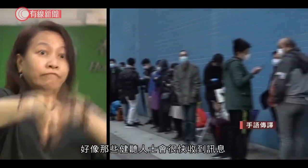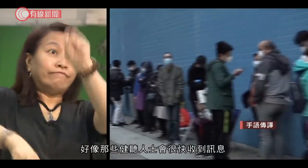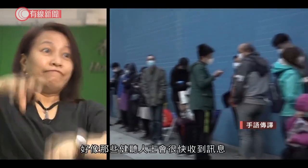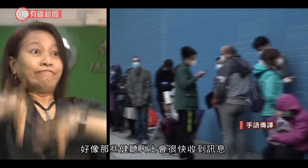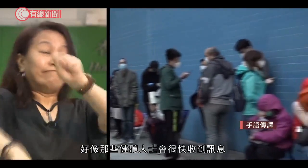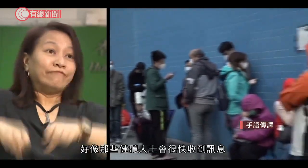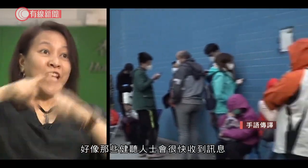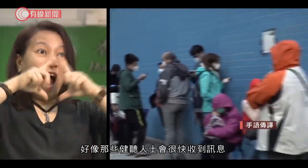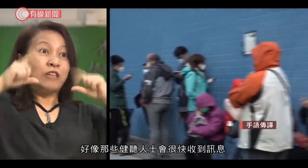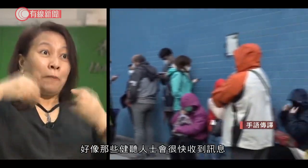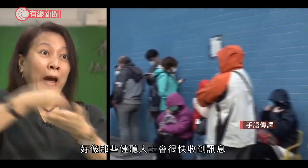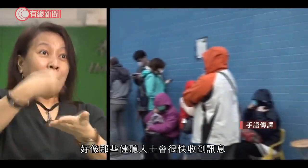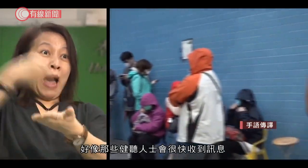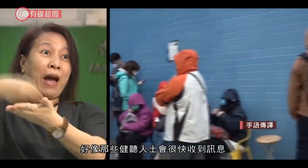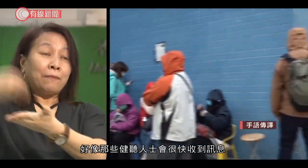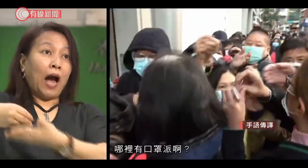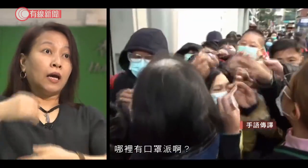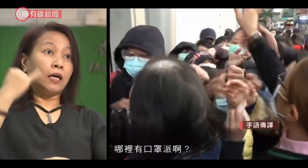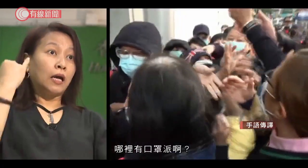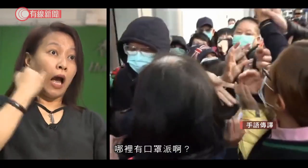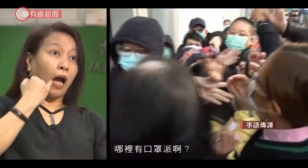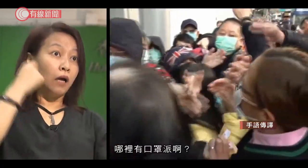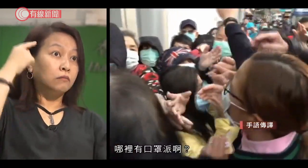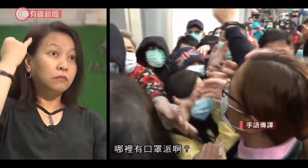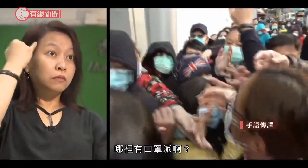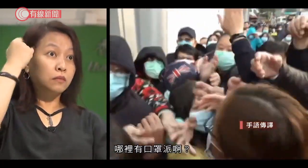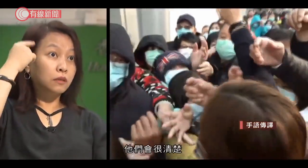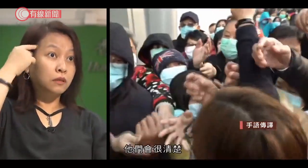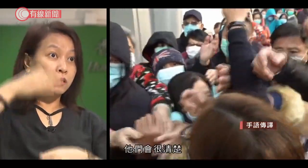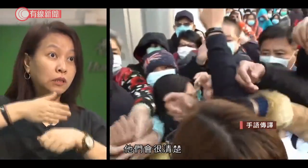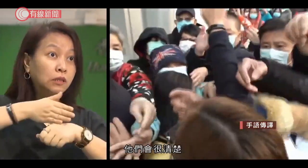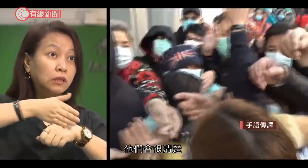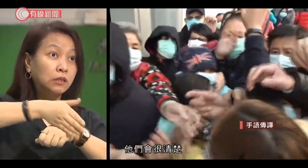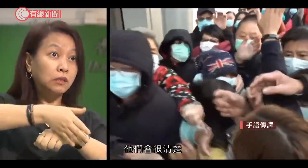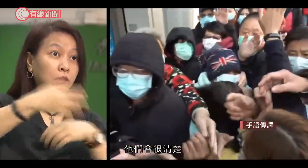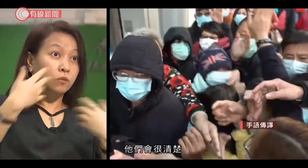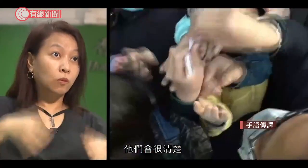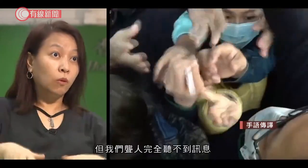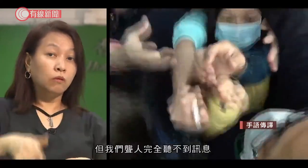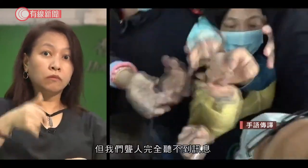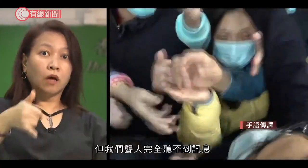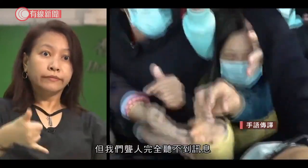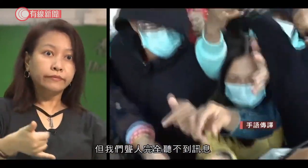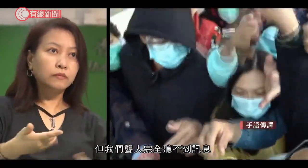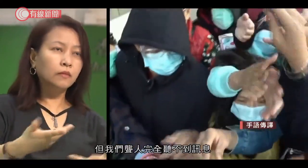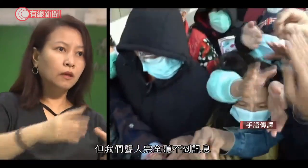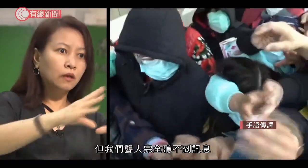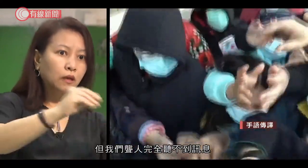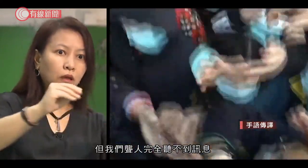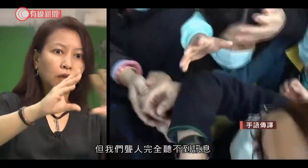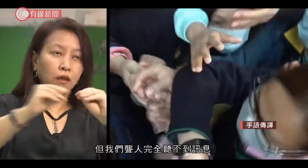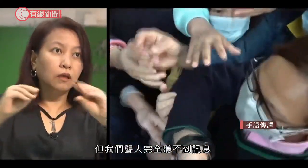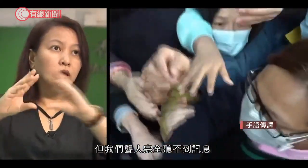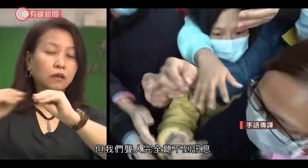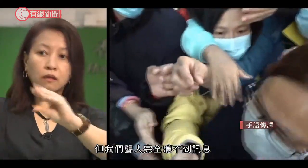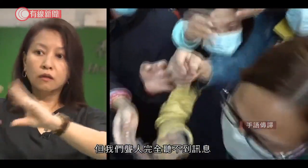健聽人士會好快咁收到信息，邊度有口罩派啊？佢哋會好清楚，但係我哋啲聾人就完